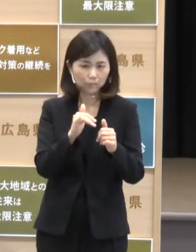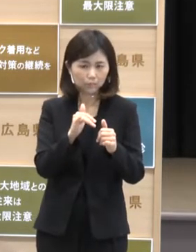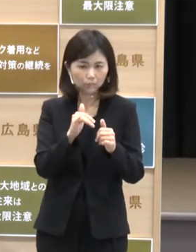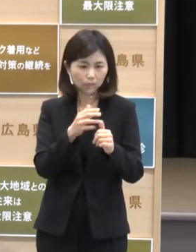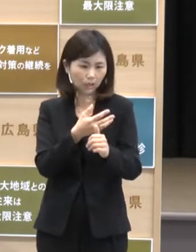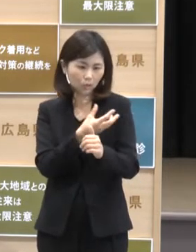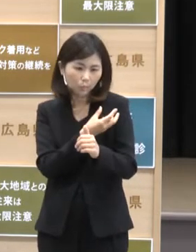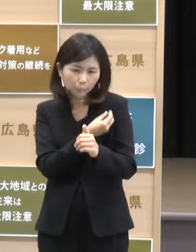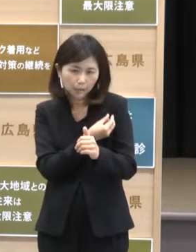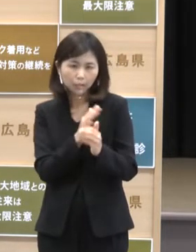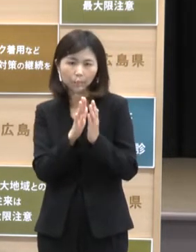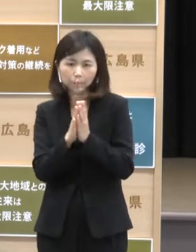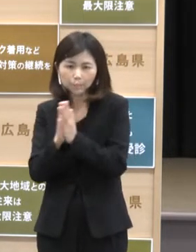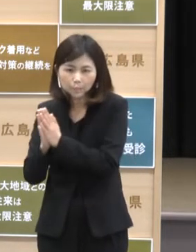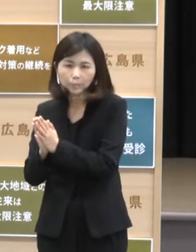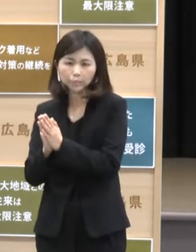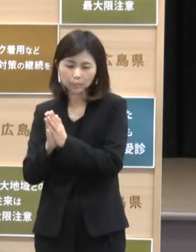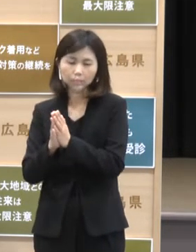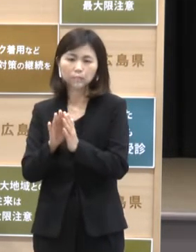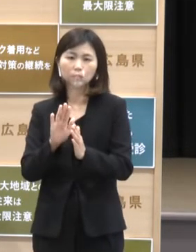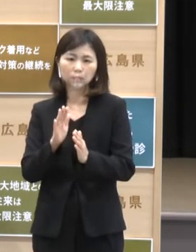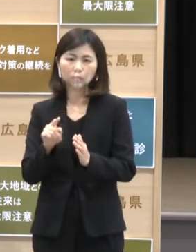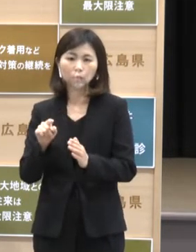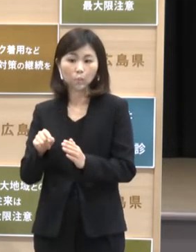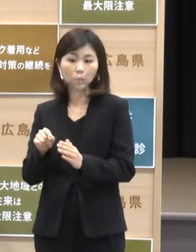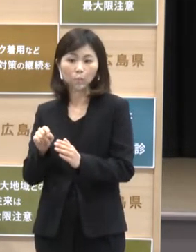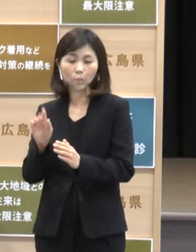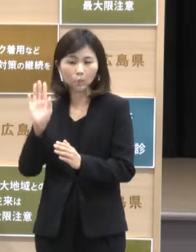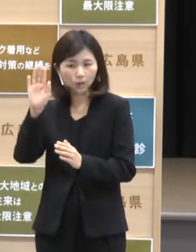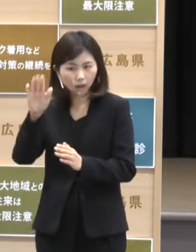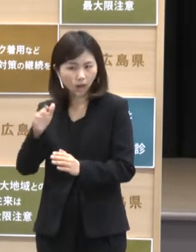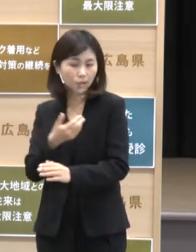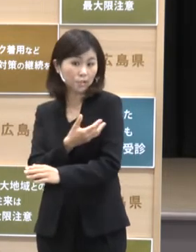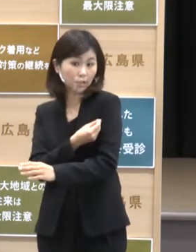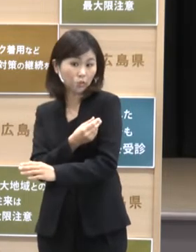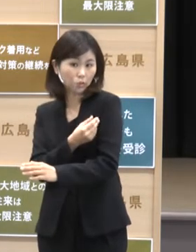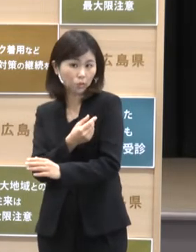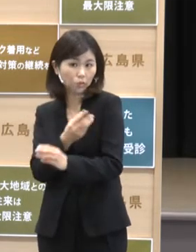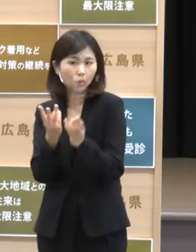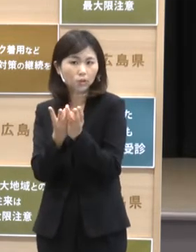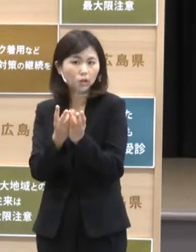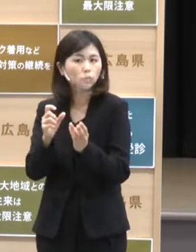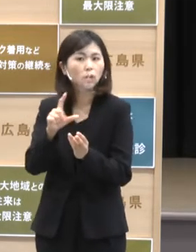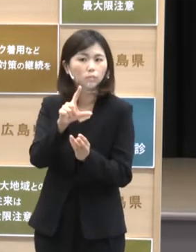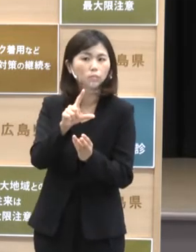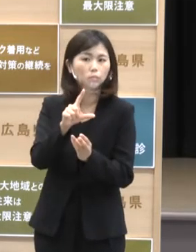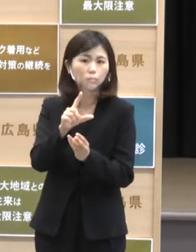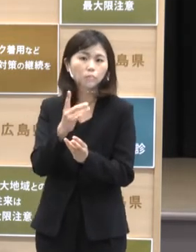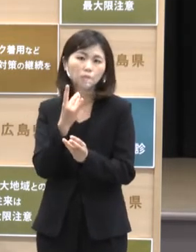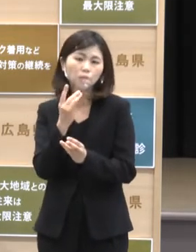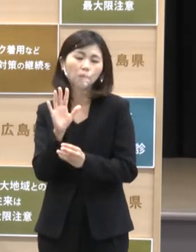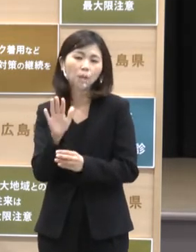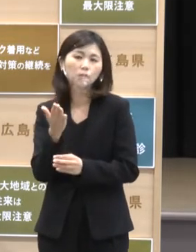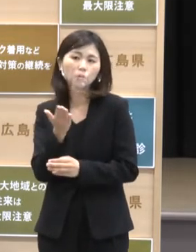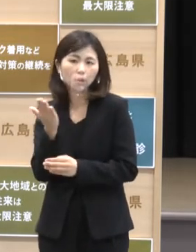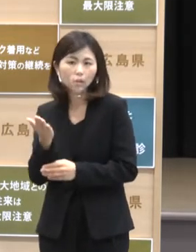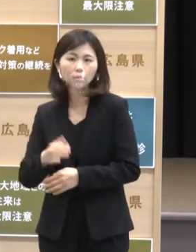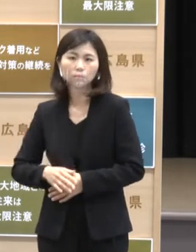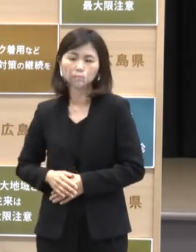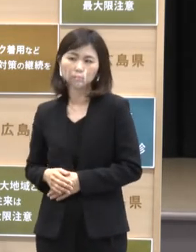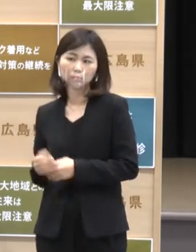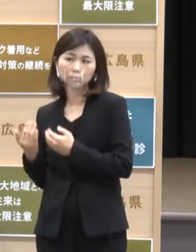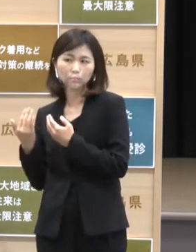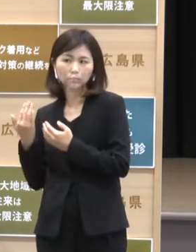ますけれども、接種が加速するというようなご期待感もありますでしょうか。 あのノババックスでということです